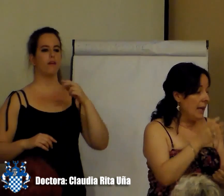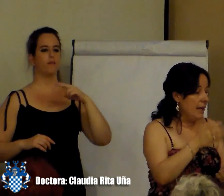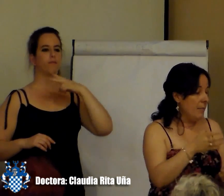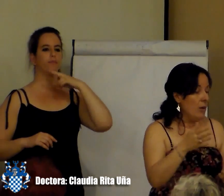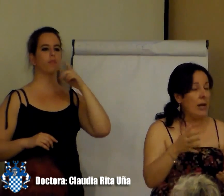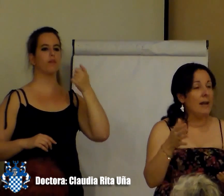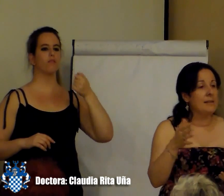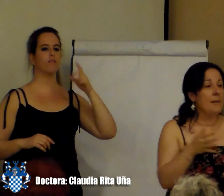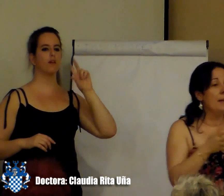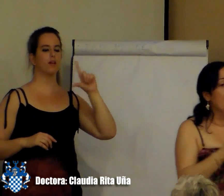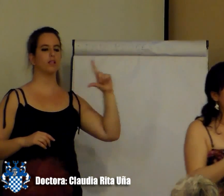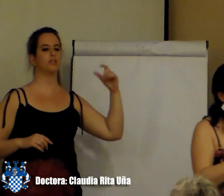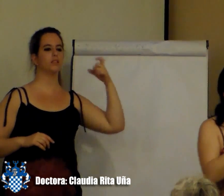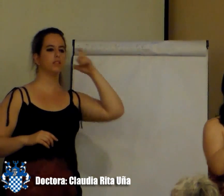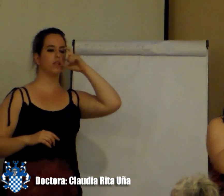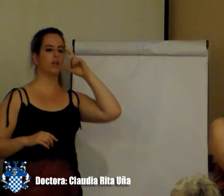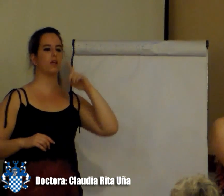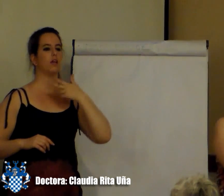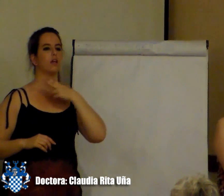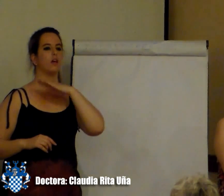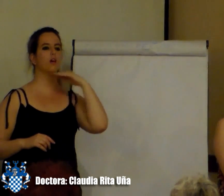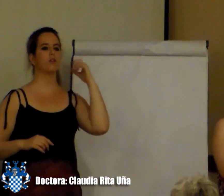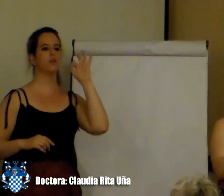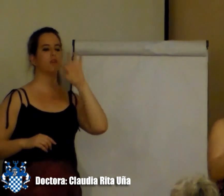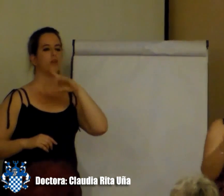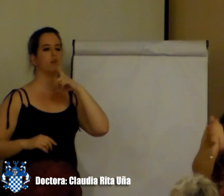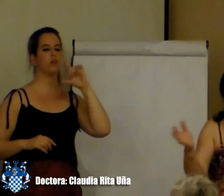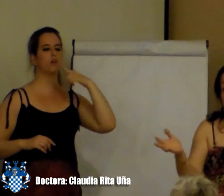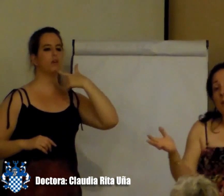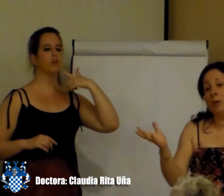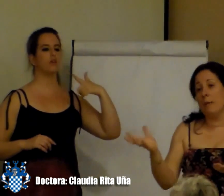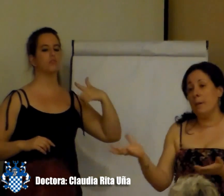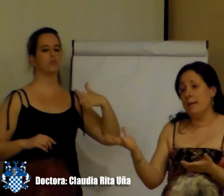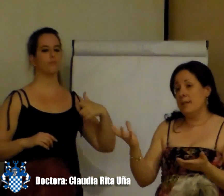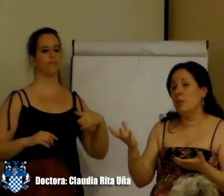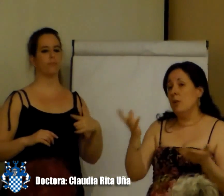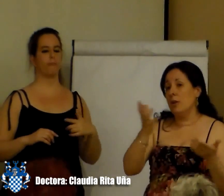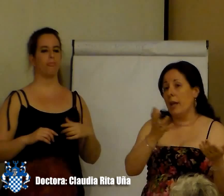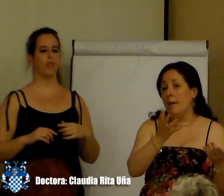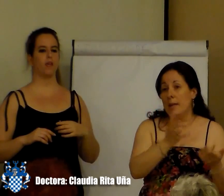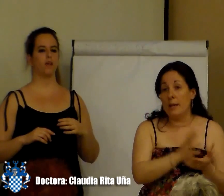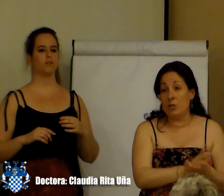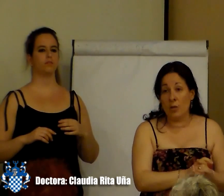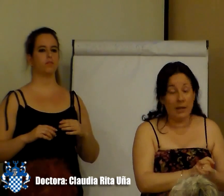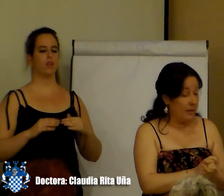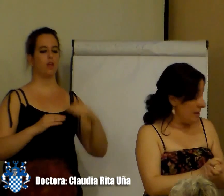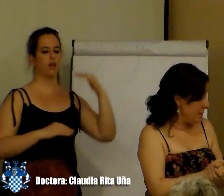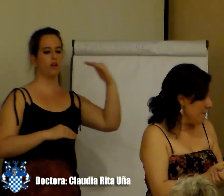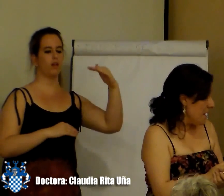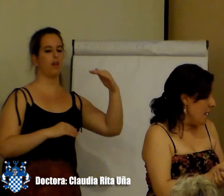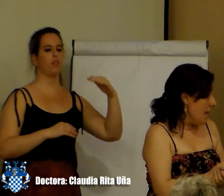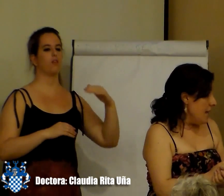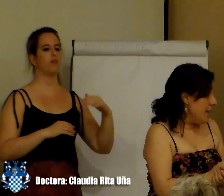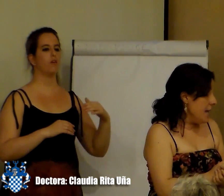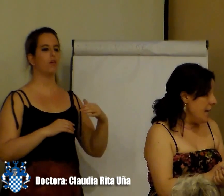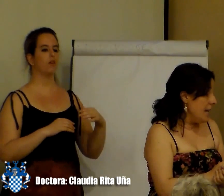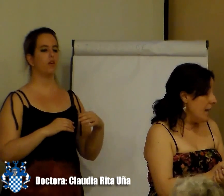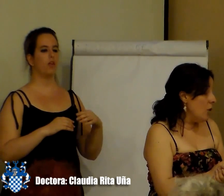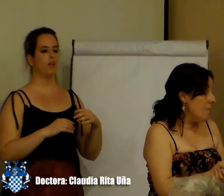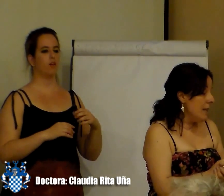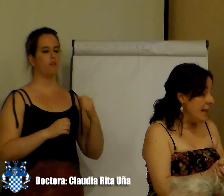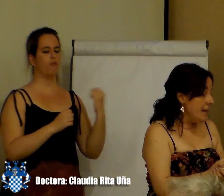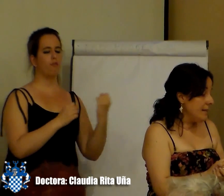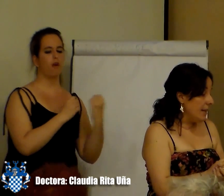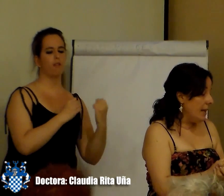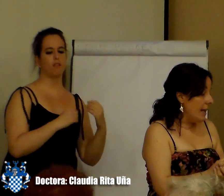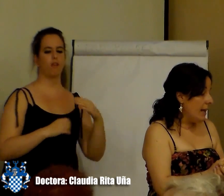ICAS, que valora severidad y lo valora entre leve, moderado y severo, que es parecido a lo que habían hecho antes. Y